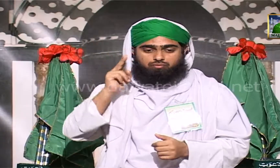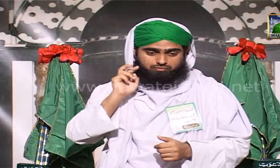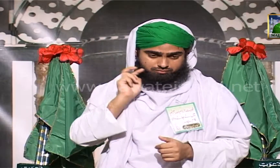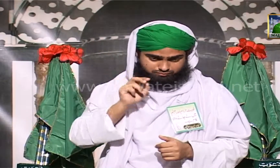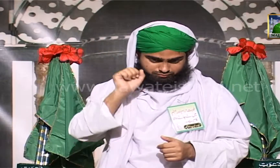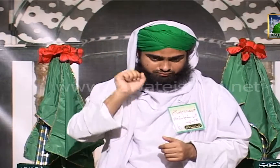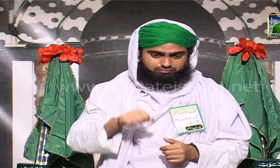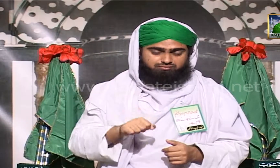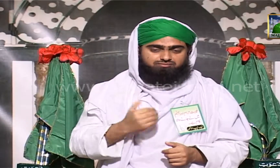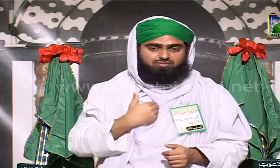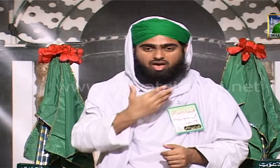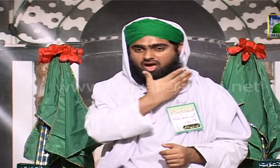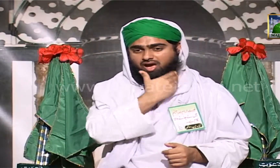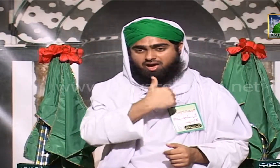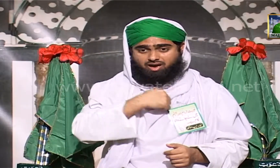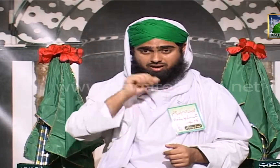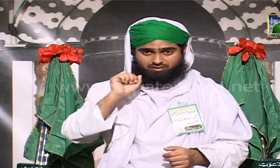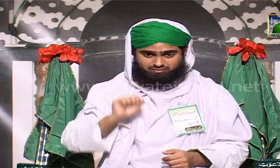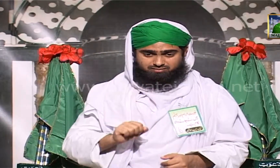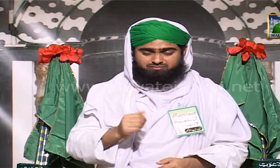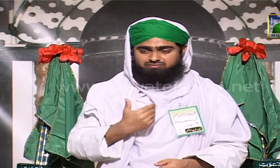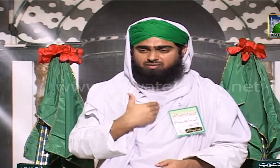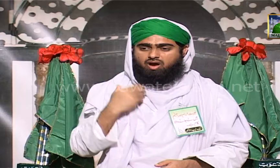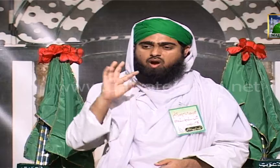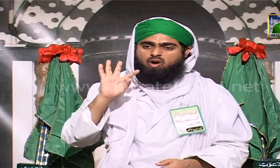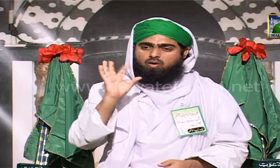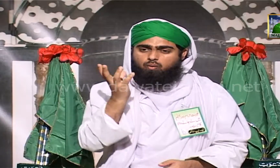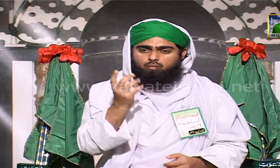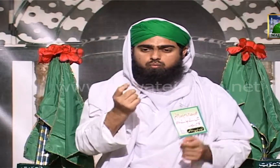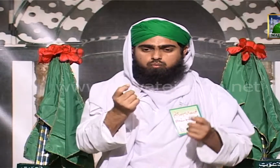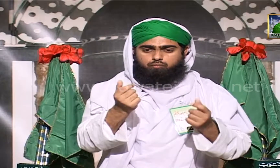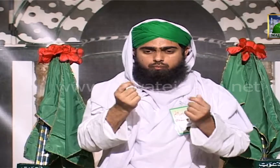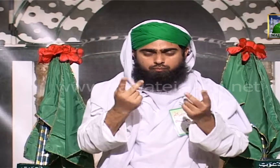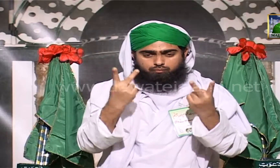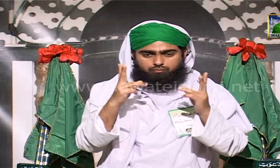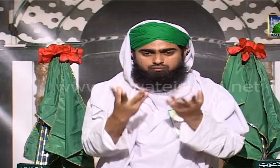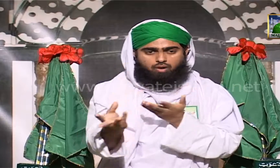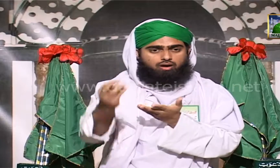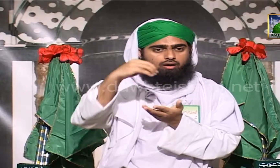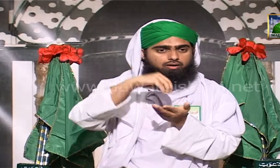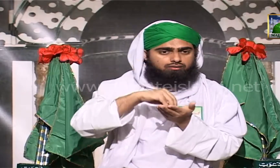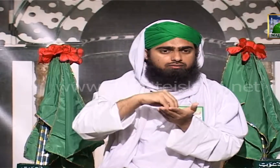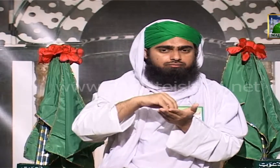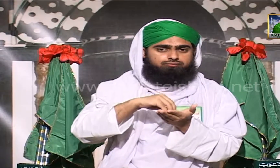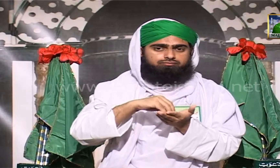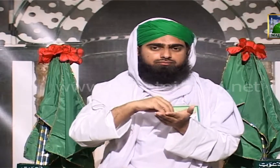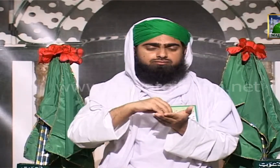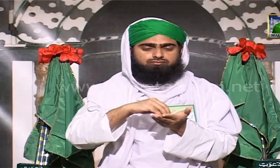تو اب مجھے یہی پسند ہے کہ اگر دنیا کی ساری دولت بھی میرے ہاتھ میں آ جائے تو میں